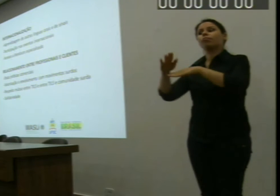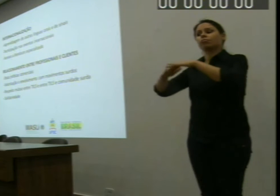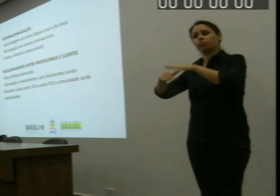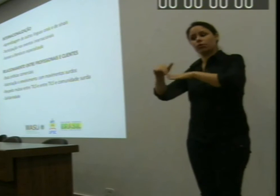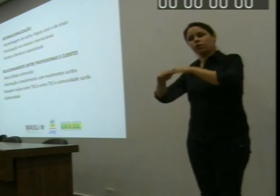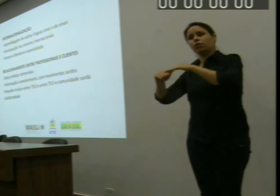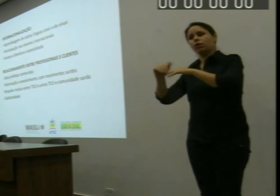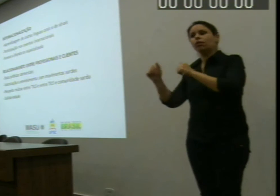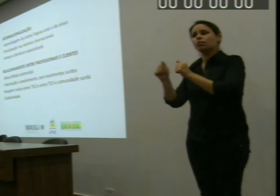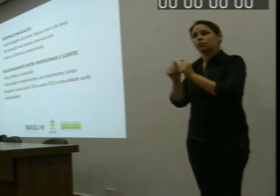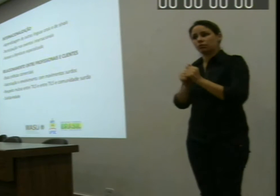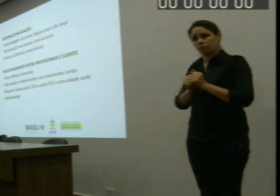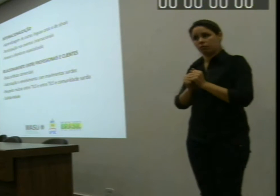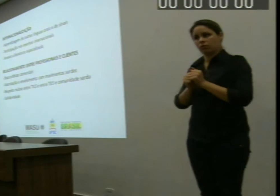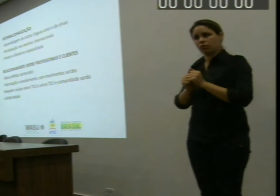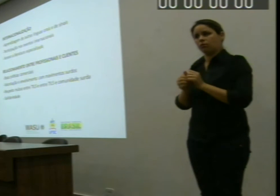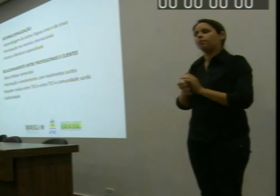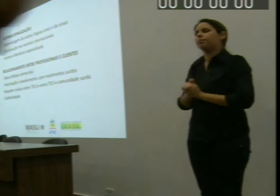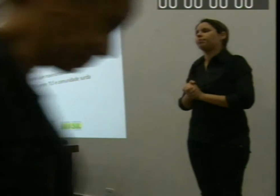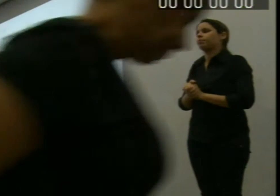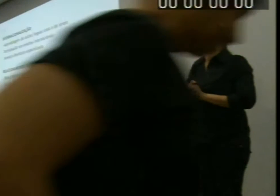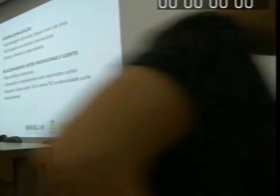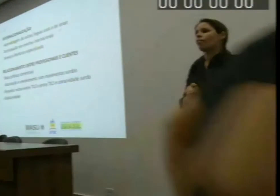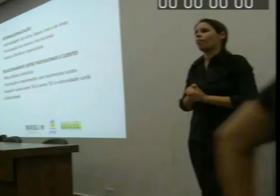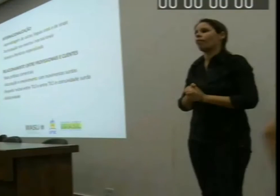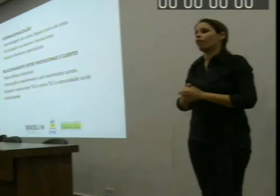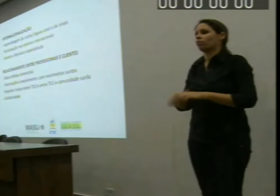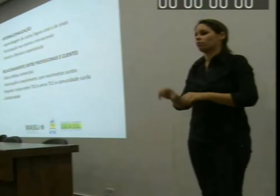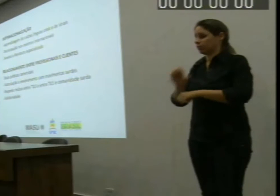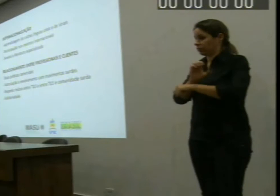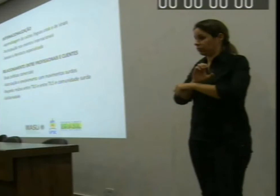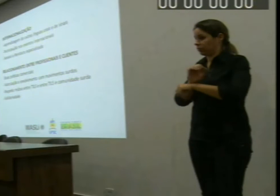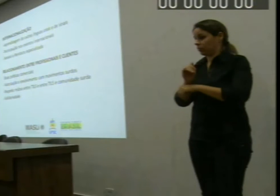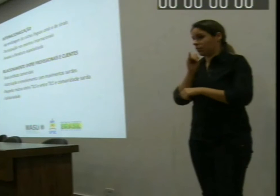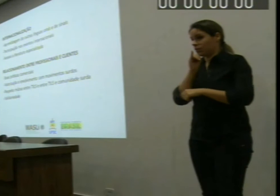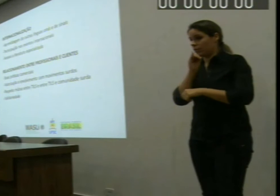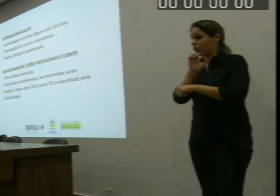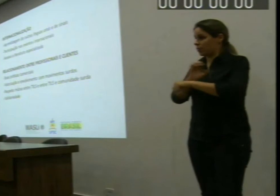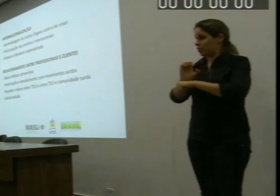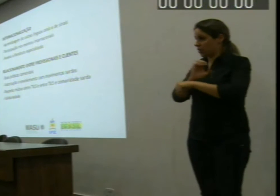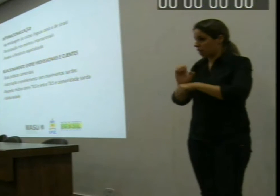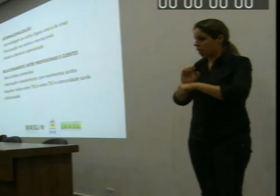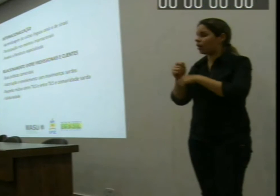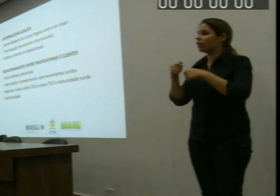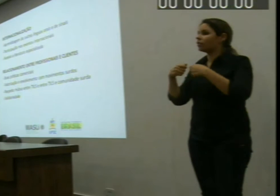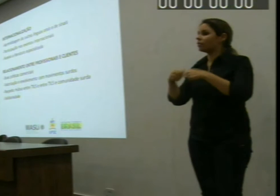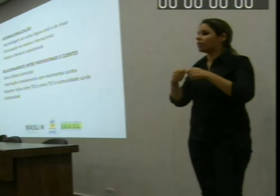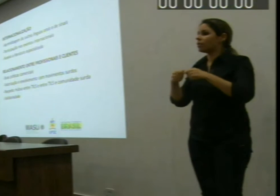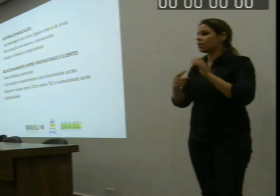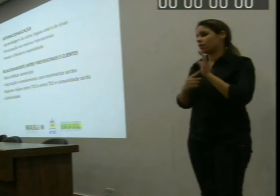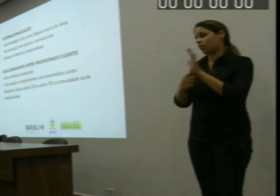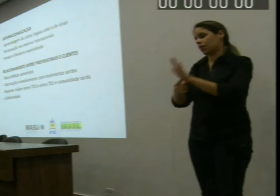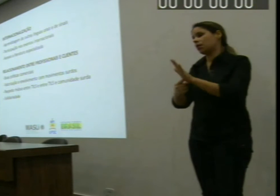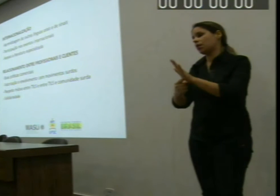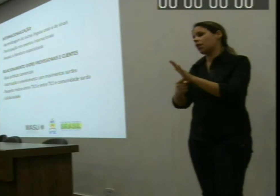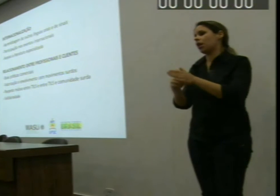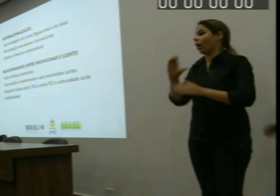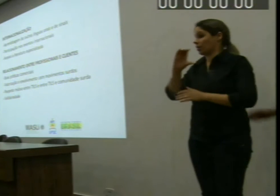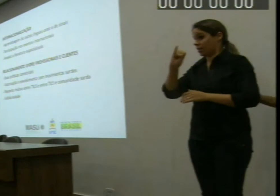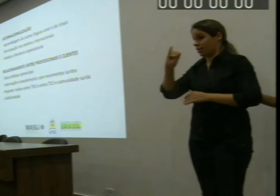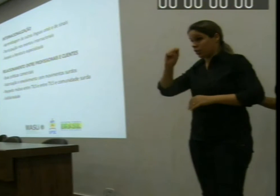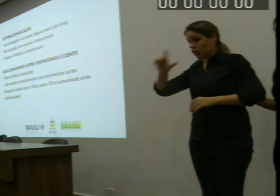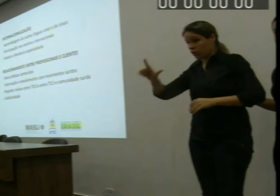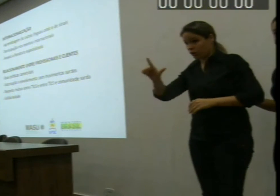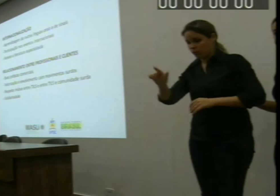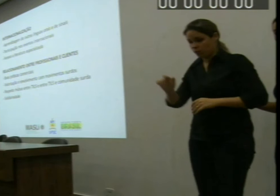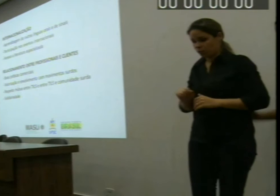ter o o Estado deve oferecer centrais de intérpretes conforme a população de surdos então ele também